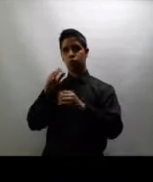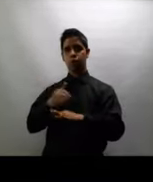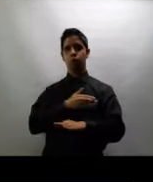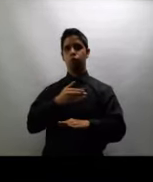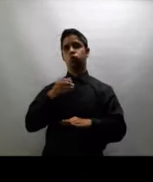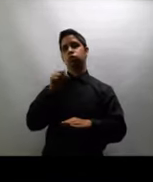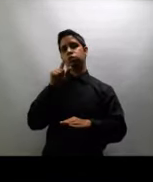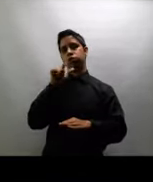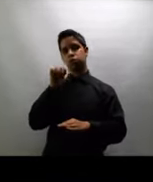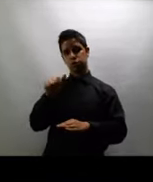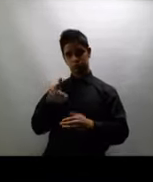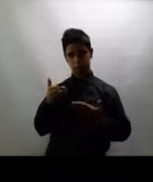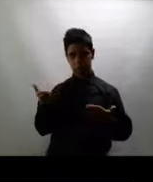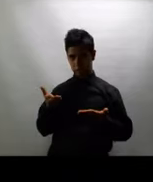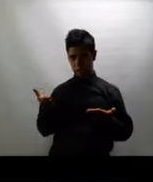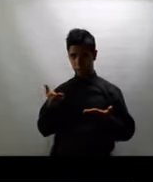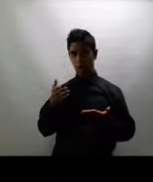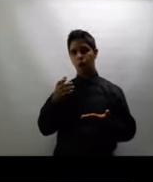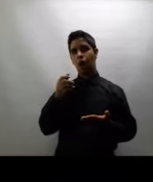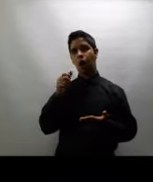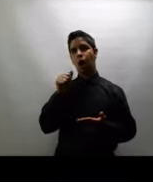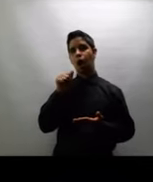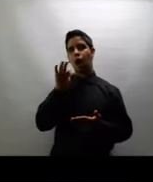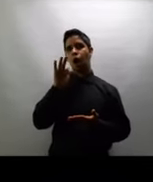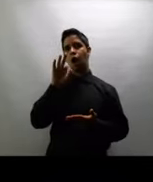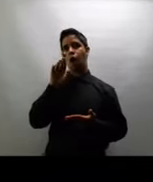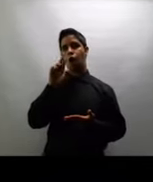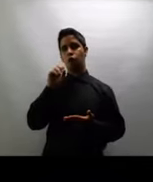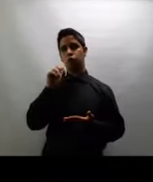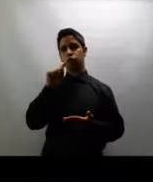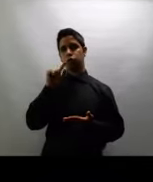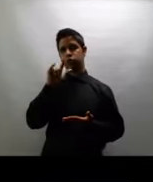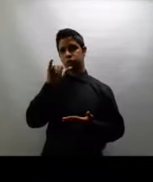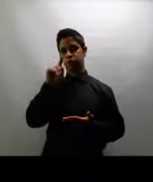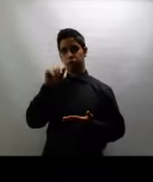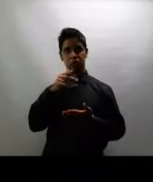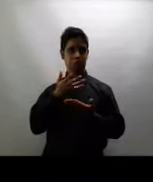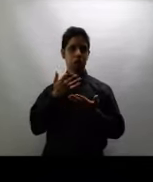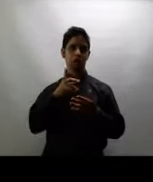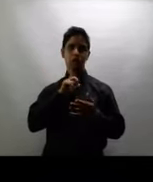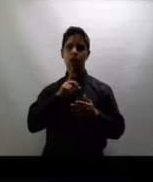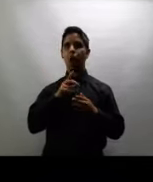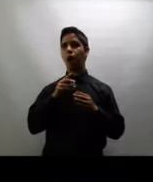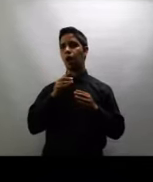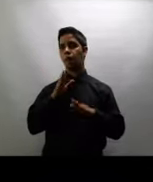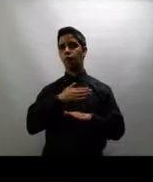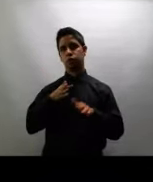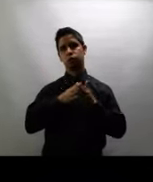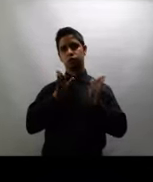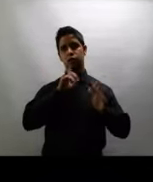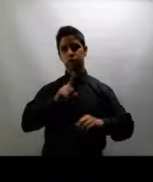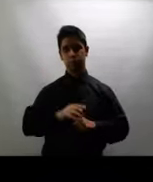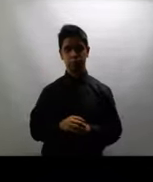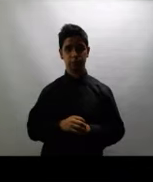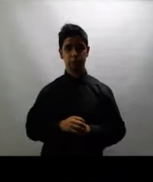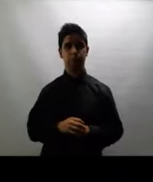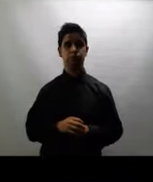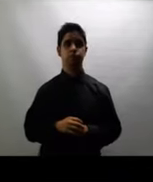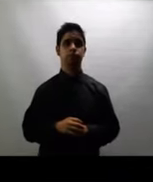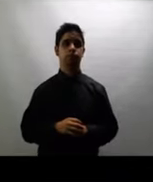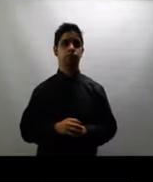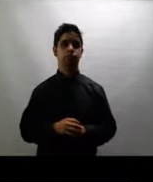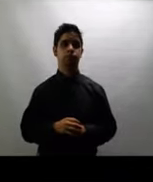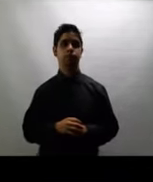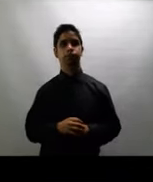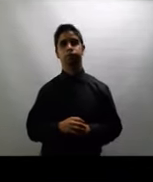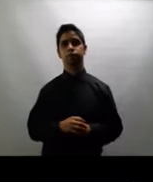músico, a la música frontillana y a la música en general. Pero lo importante es que no